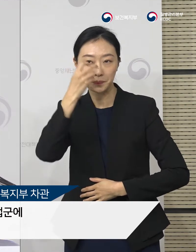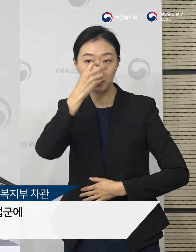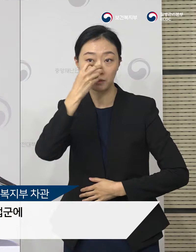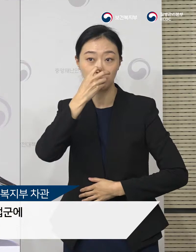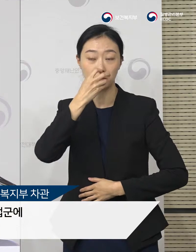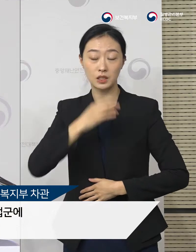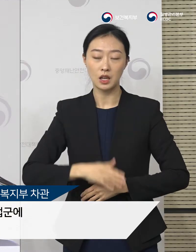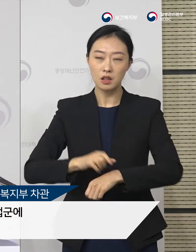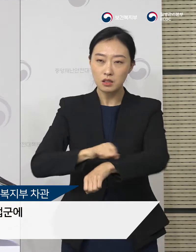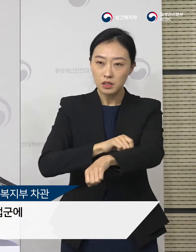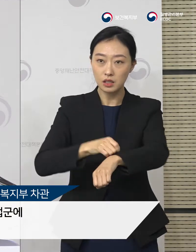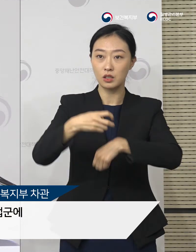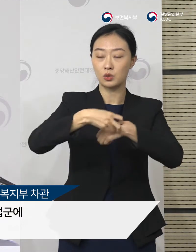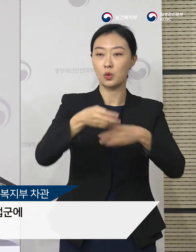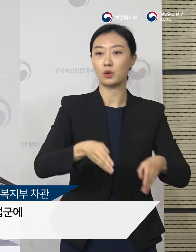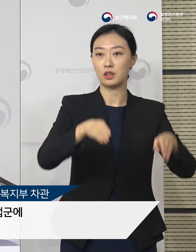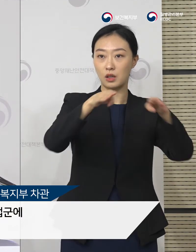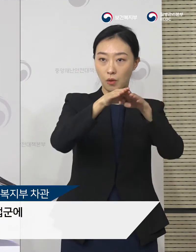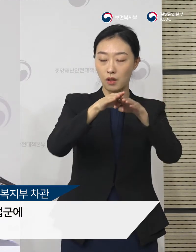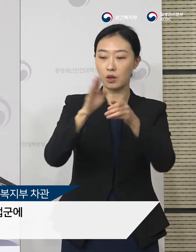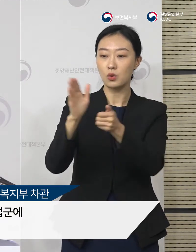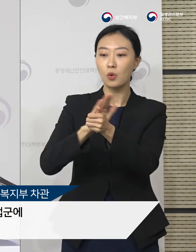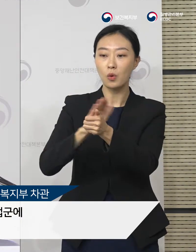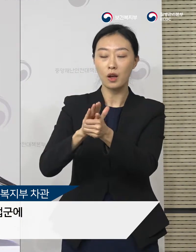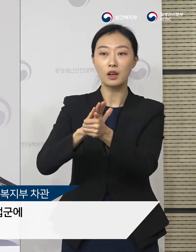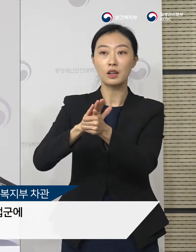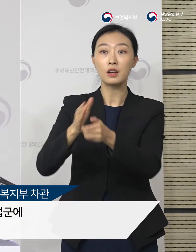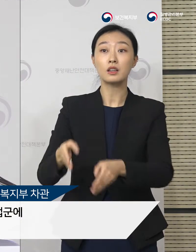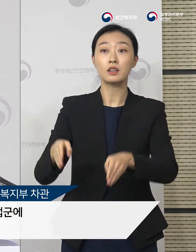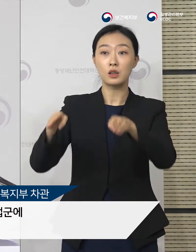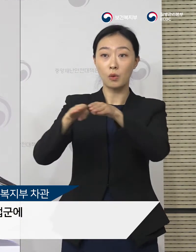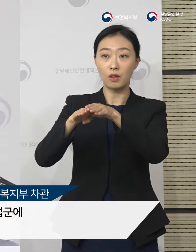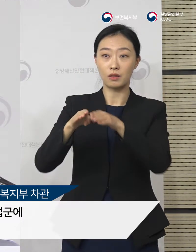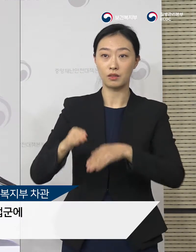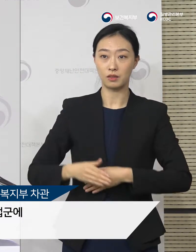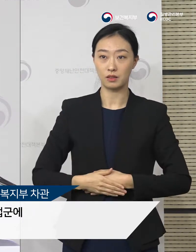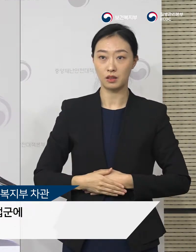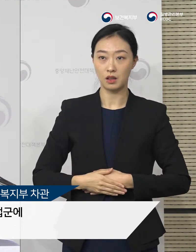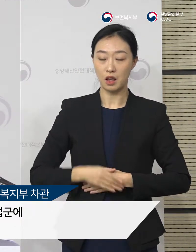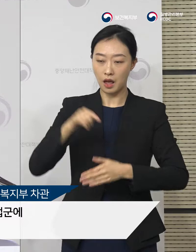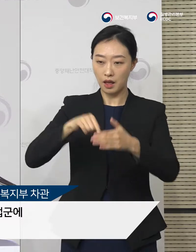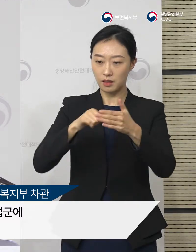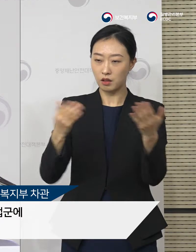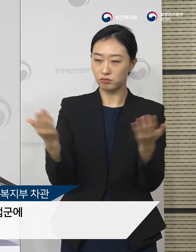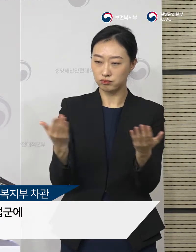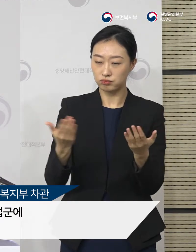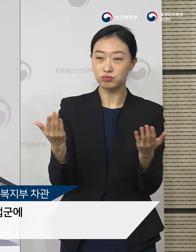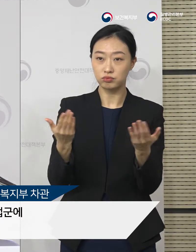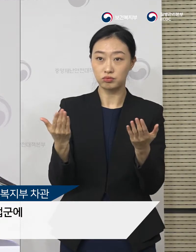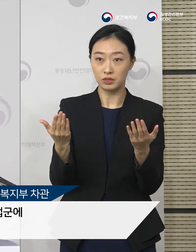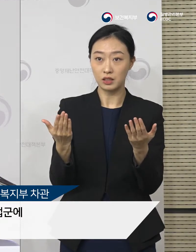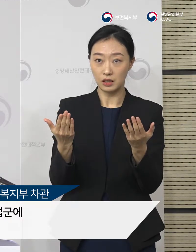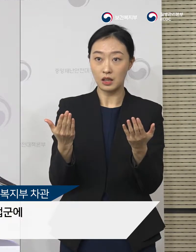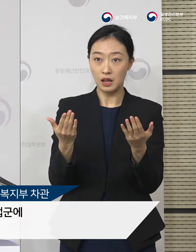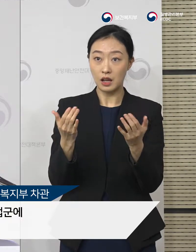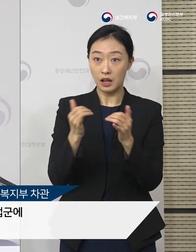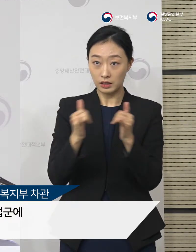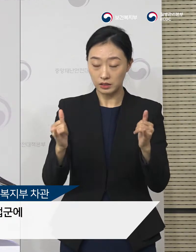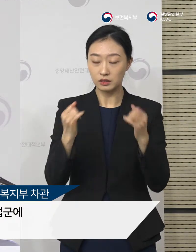특히 의료기관, 요양기관, 요양시설 등 고위험 직업군에 근무하는 신천지 신도에